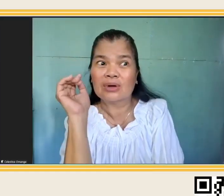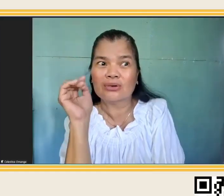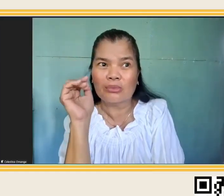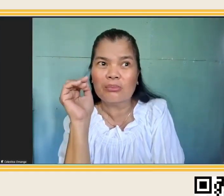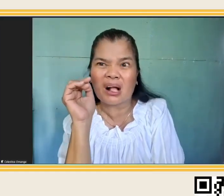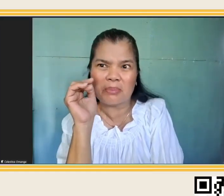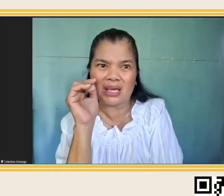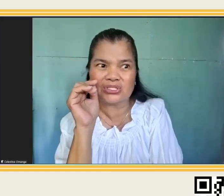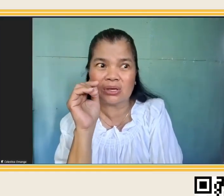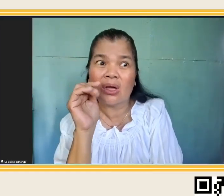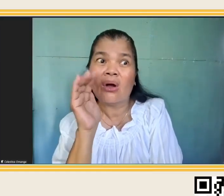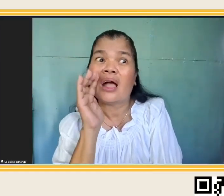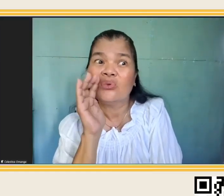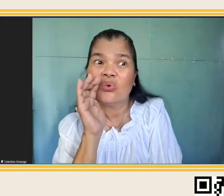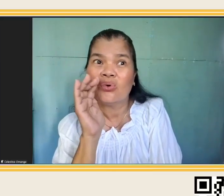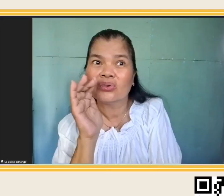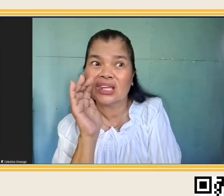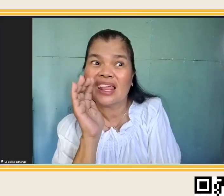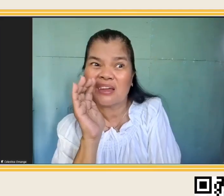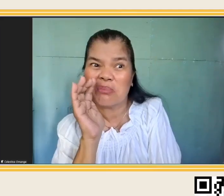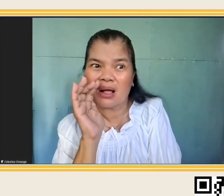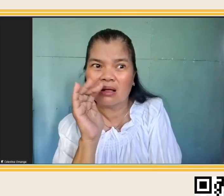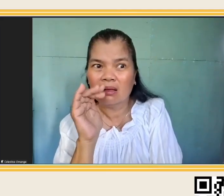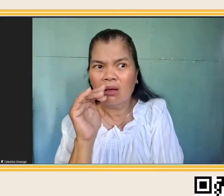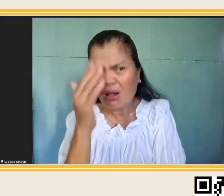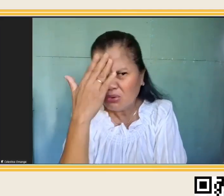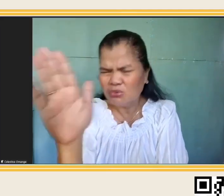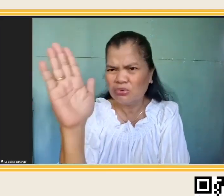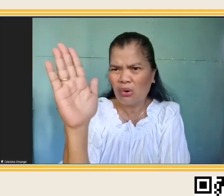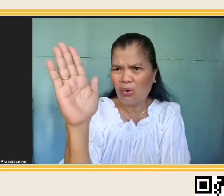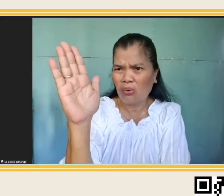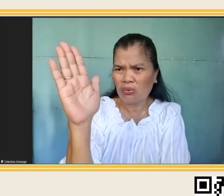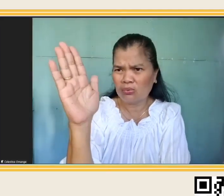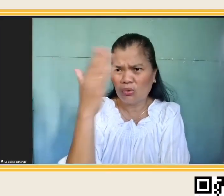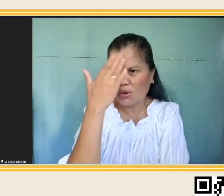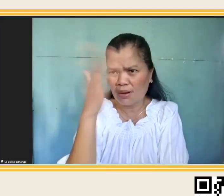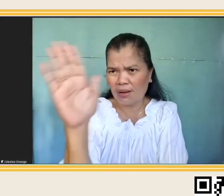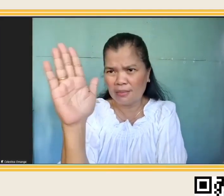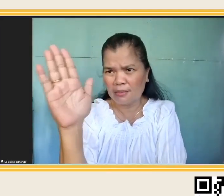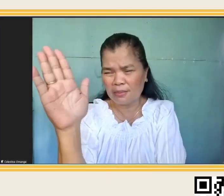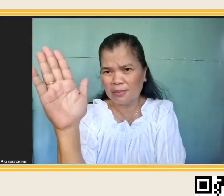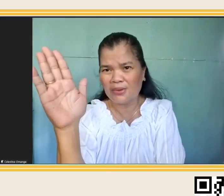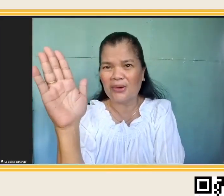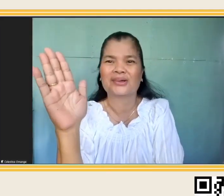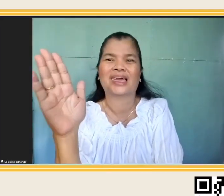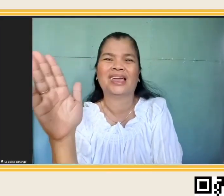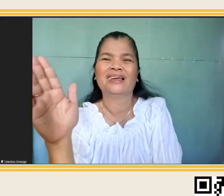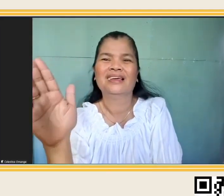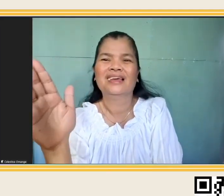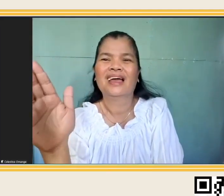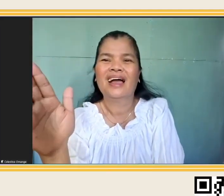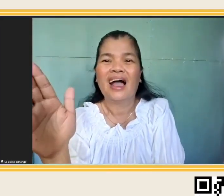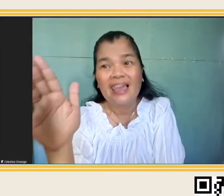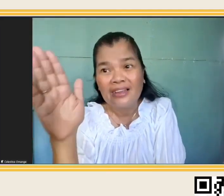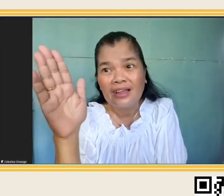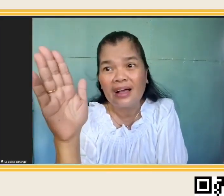Nagmarites yung mo mga beshi. Ano sila na ba? I don't know. Di ko alam. Okay.